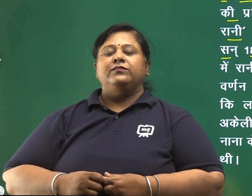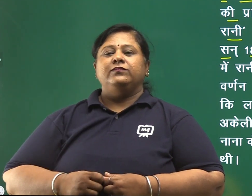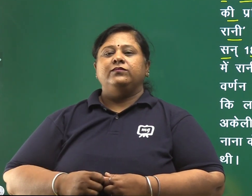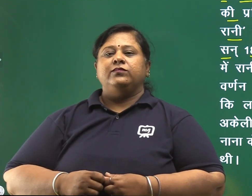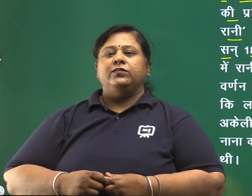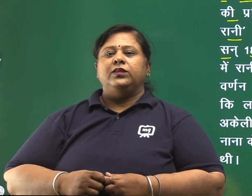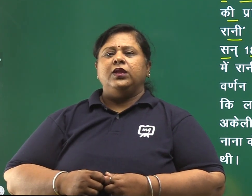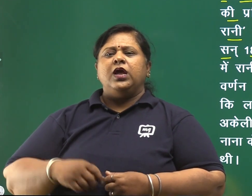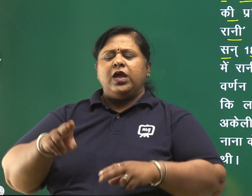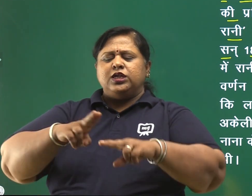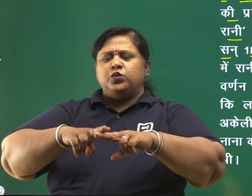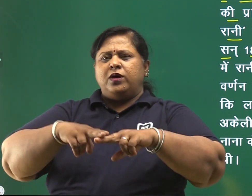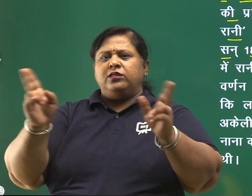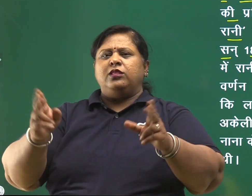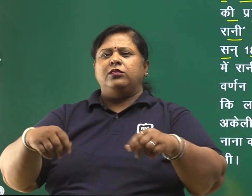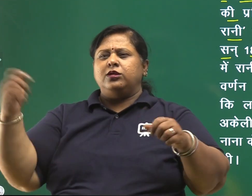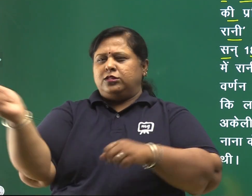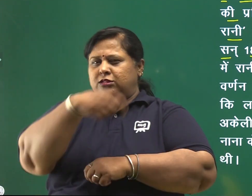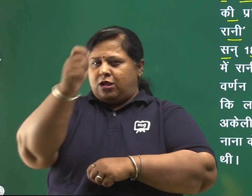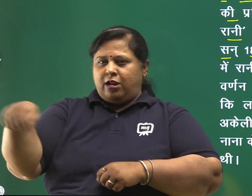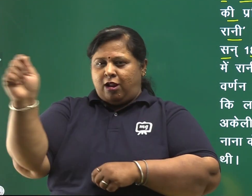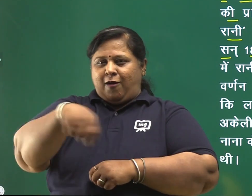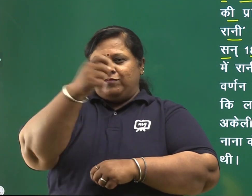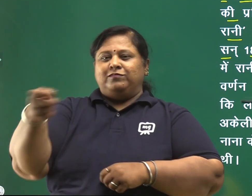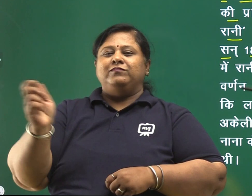के स्वाधीनता संग्राम